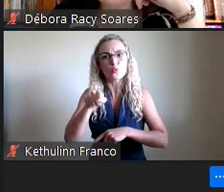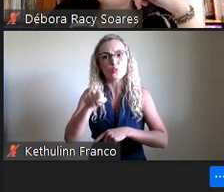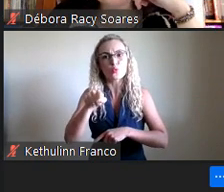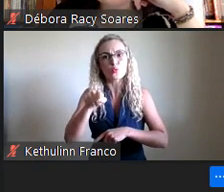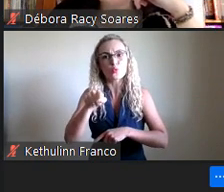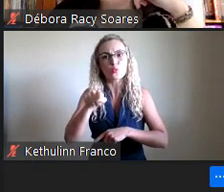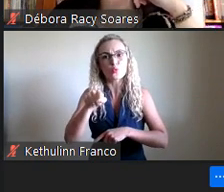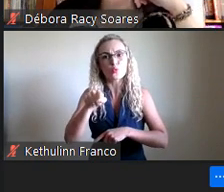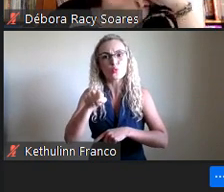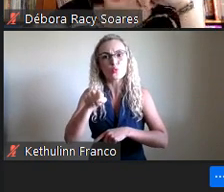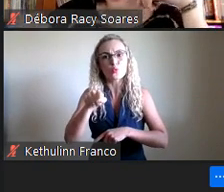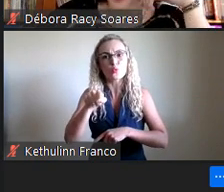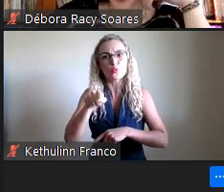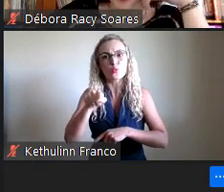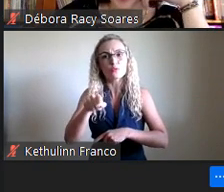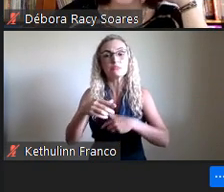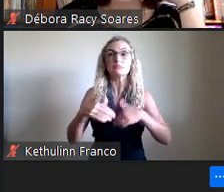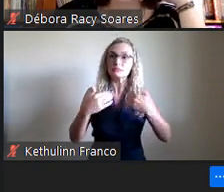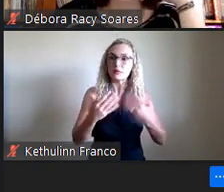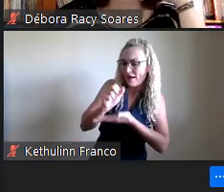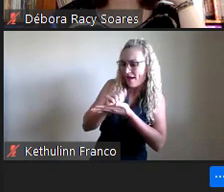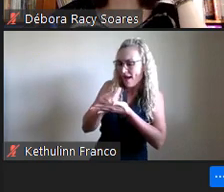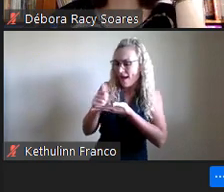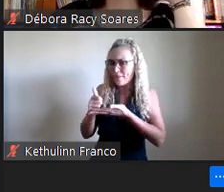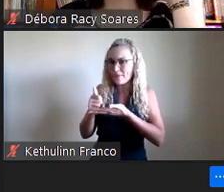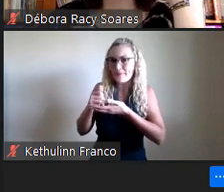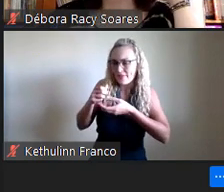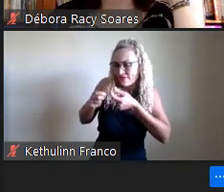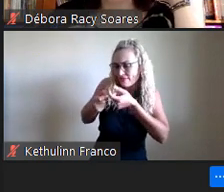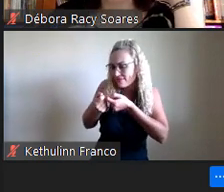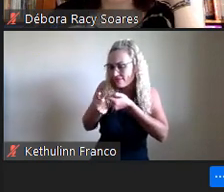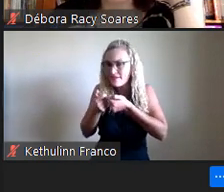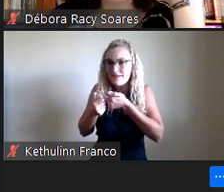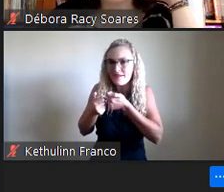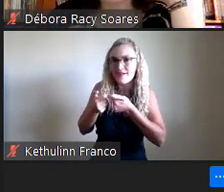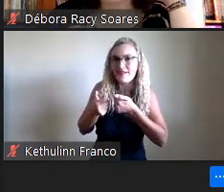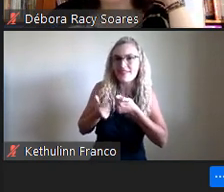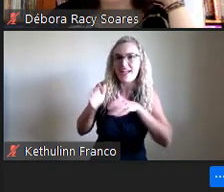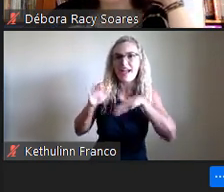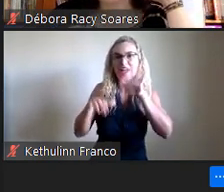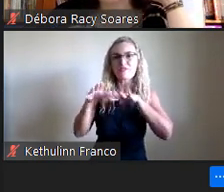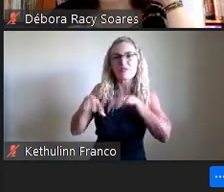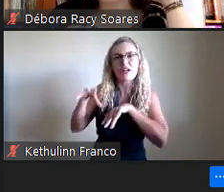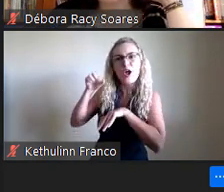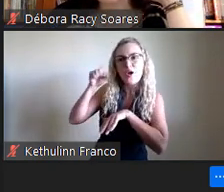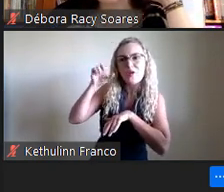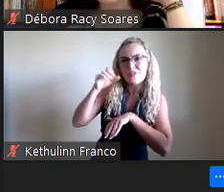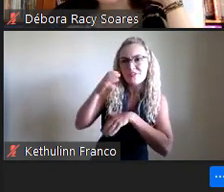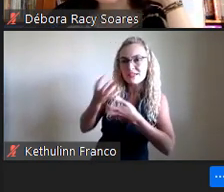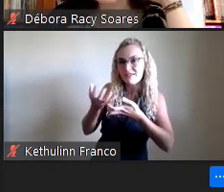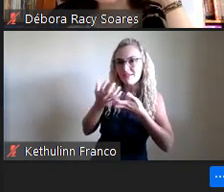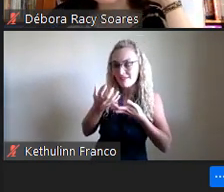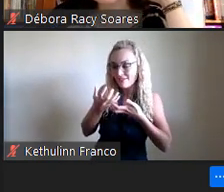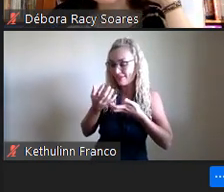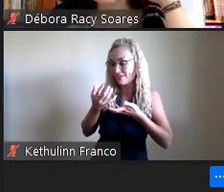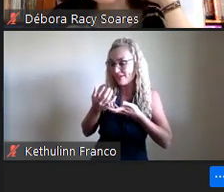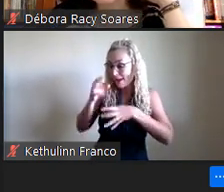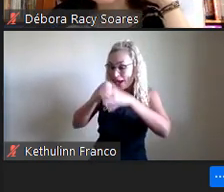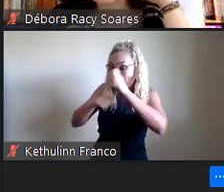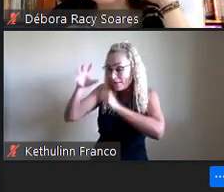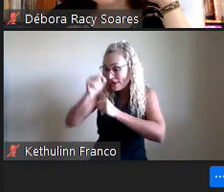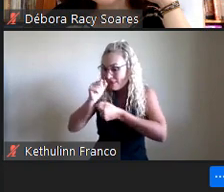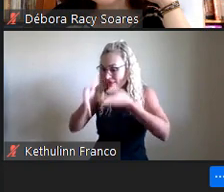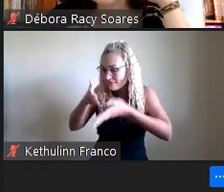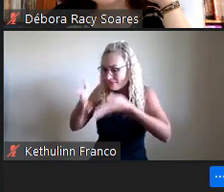língua de sinais aprender a Libras, aprender entre aspas, eu vou deixar aqui, e para os surdos que